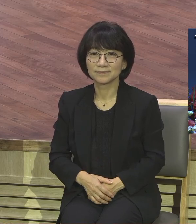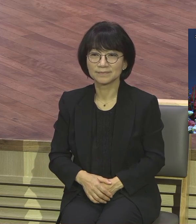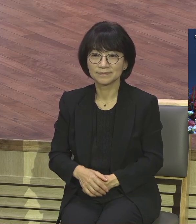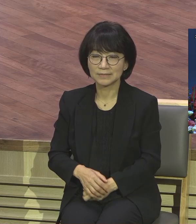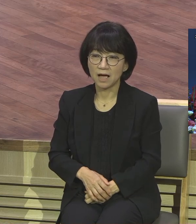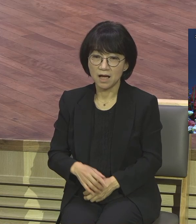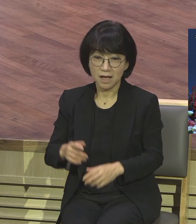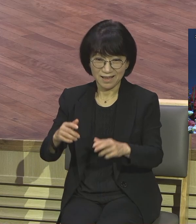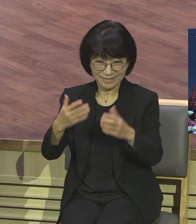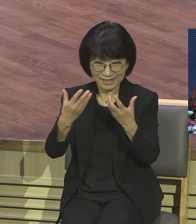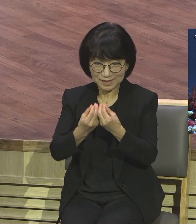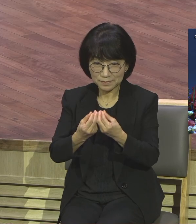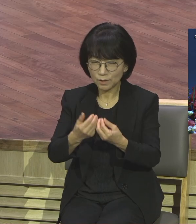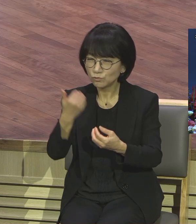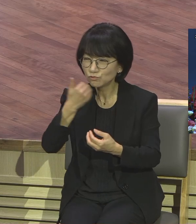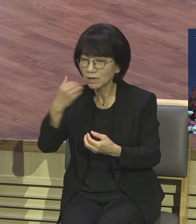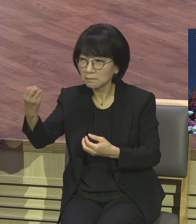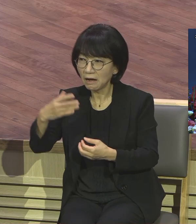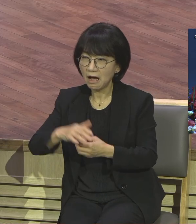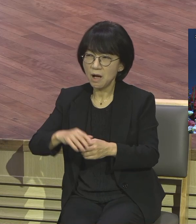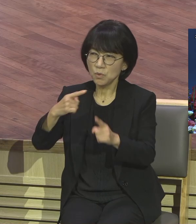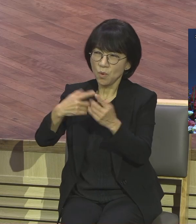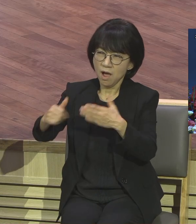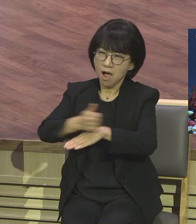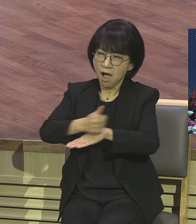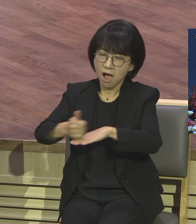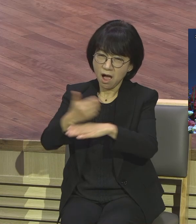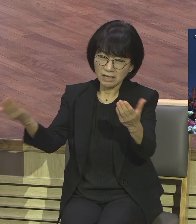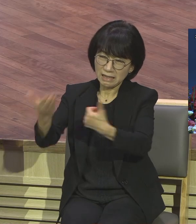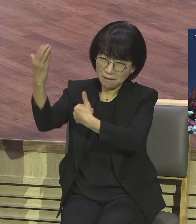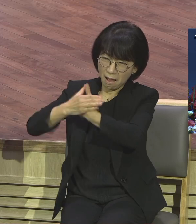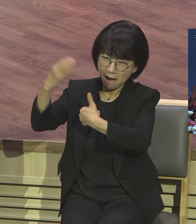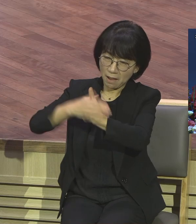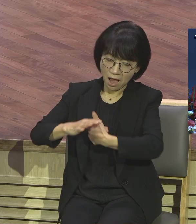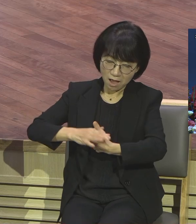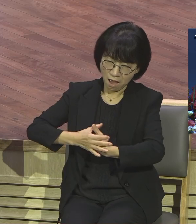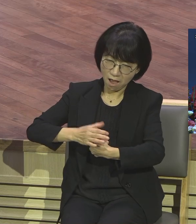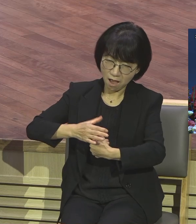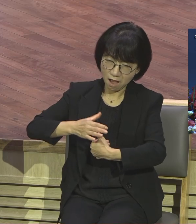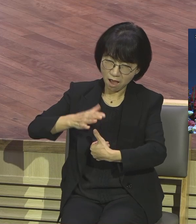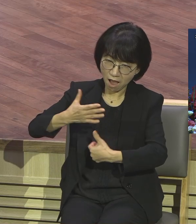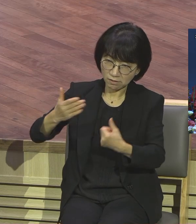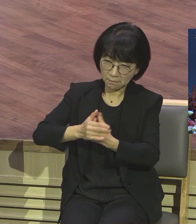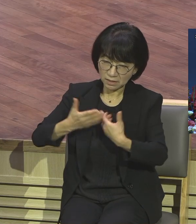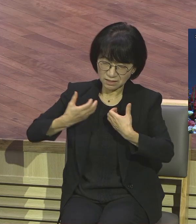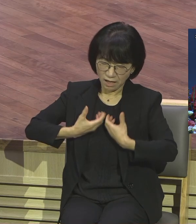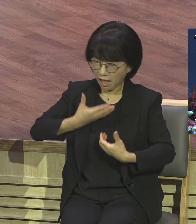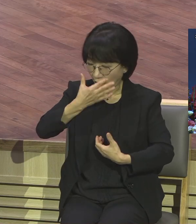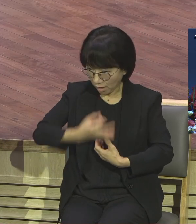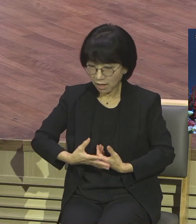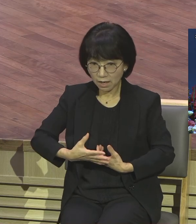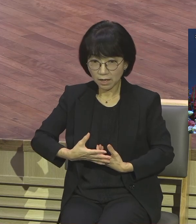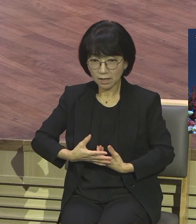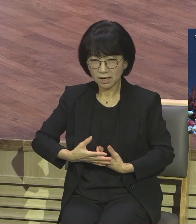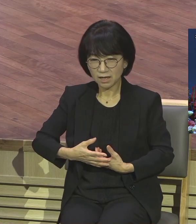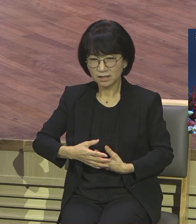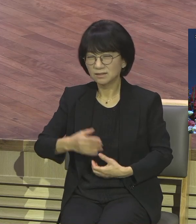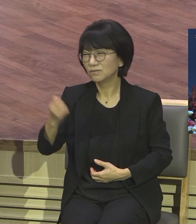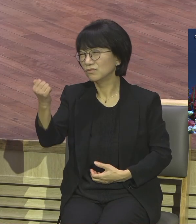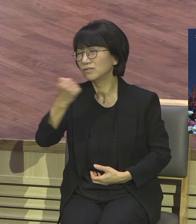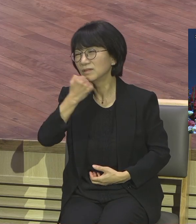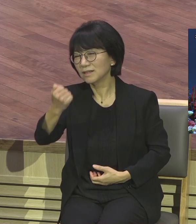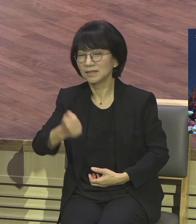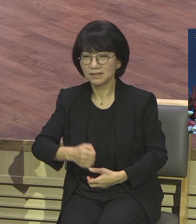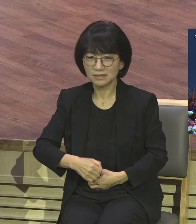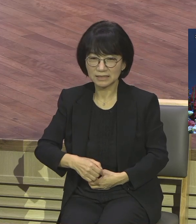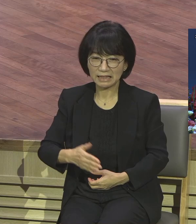다 가짜예요. 나는 가짜였다는 증거예요. 주의를 하면 할수록 세임을 주신다고. 아멘. 하나님 주신다 할